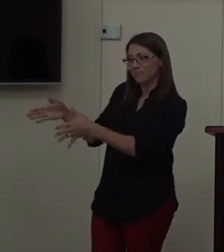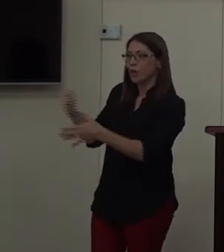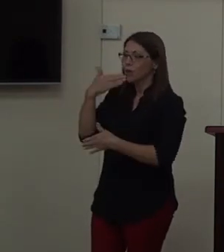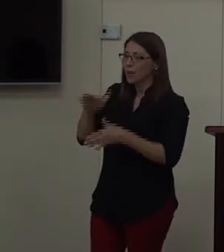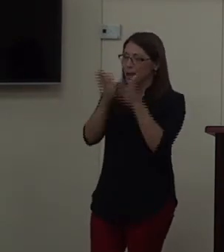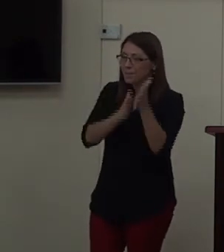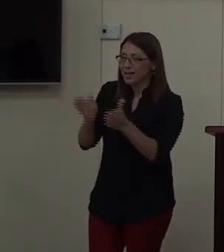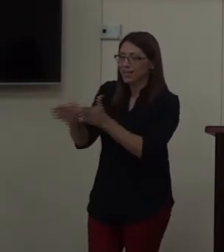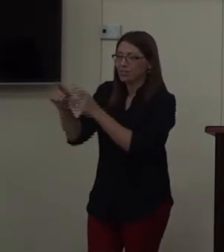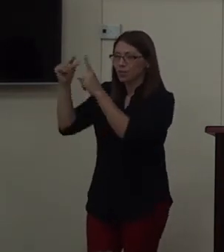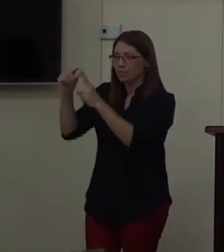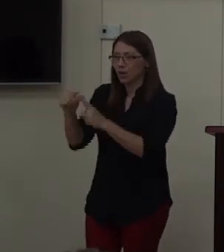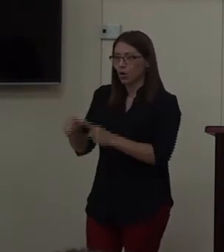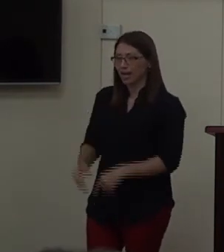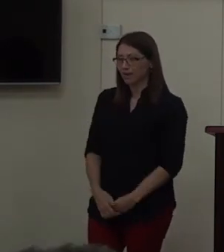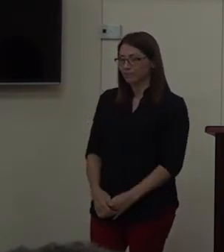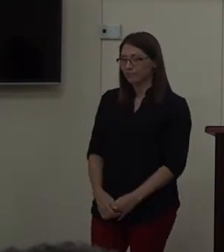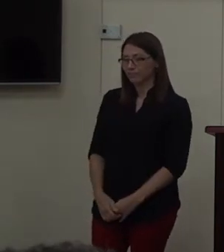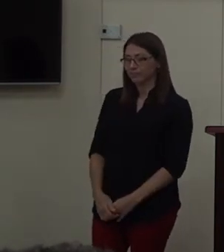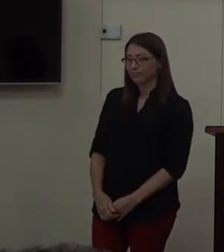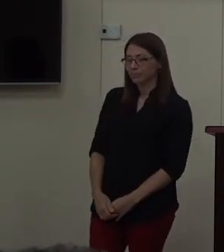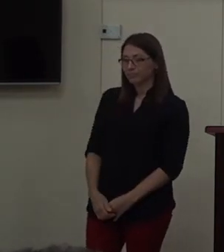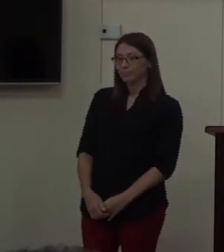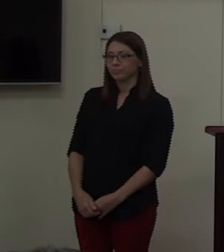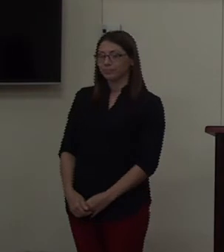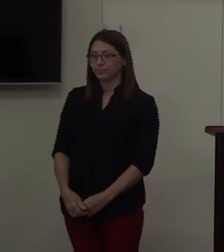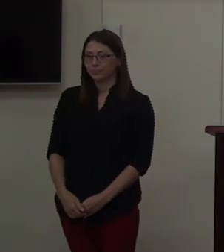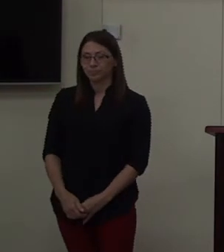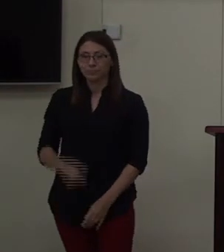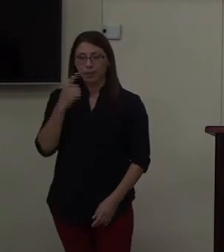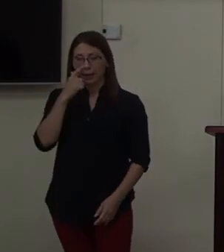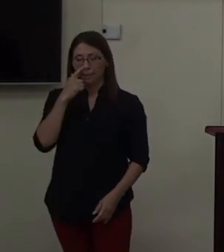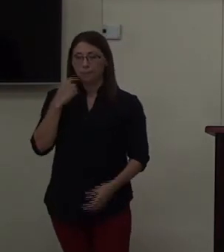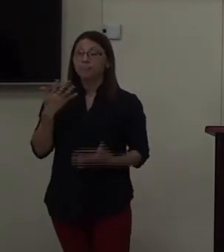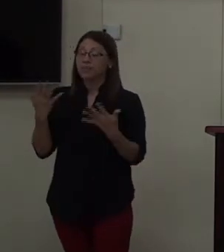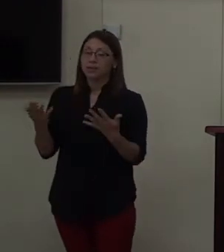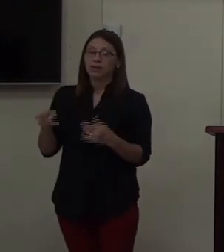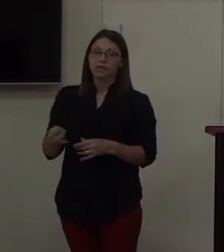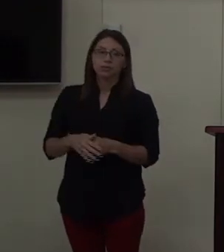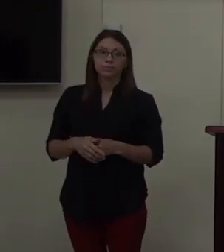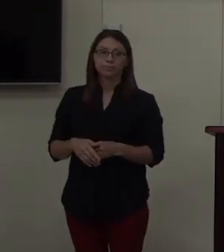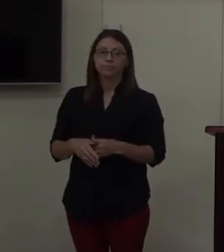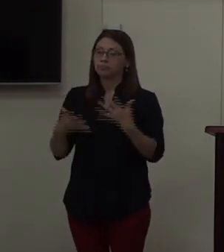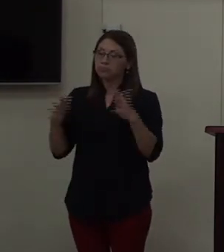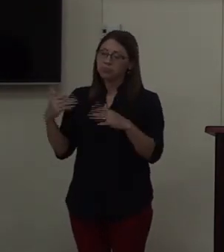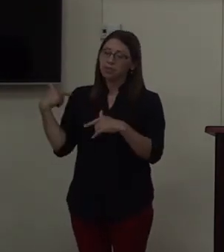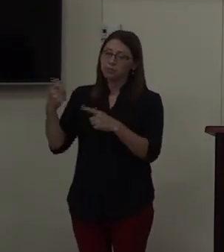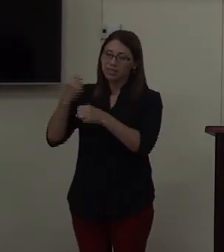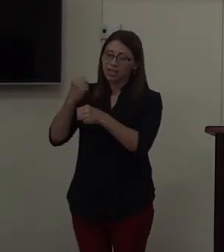planificación terminológica, ¿verdad? Y aquí esto me lleva, digamos, después de estar trabajando